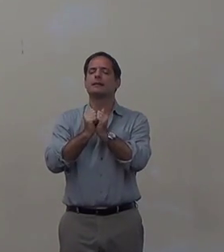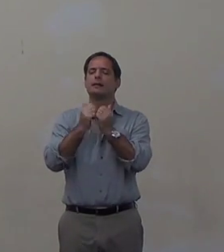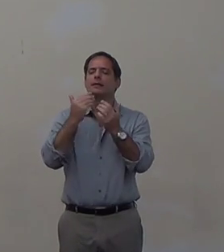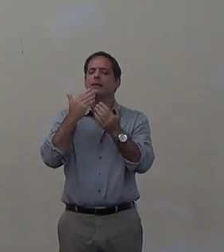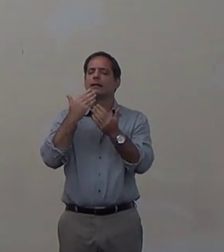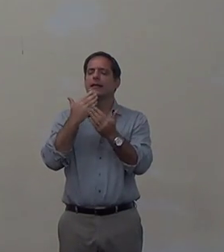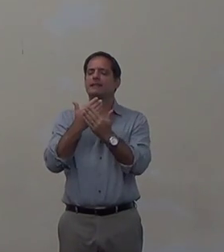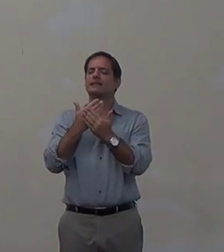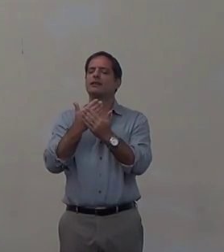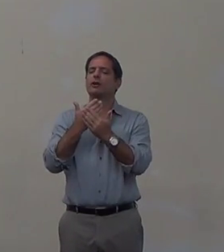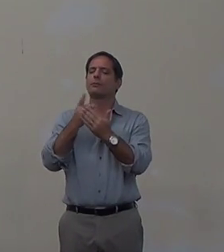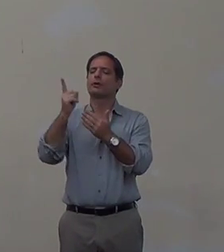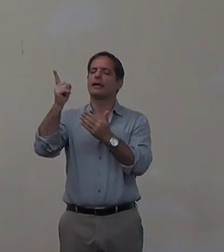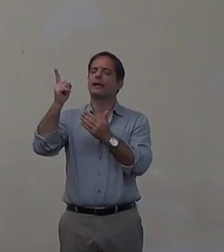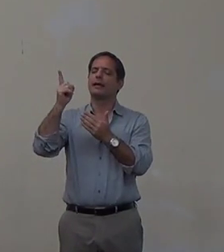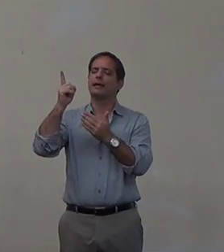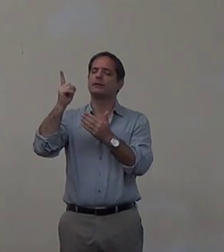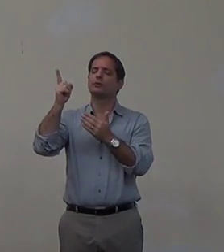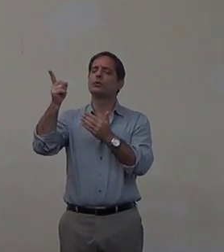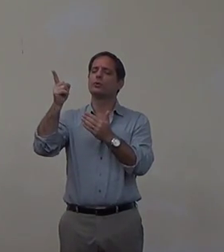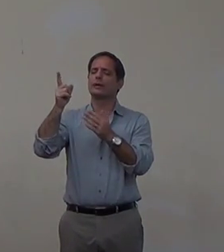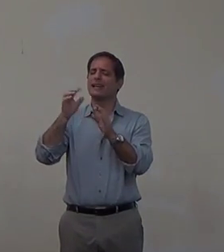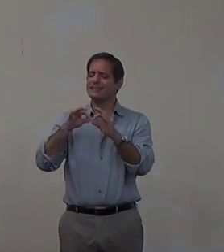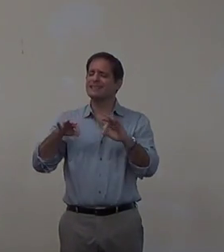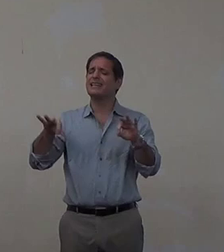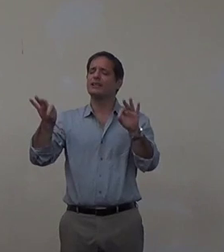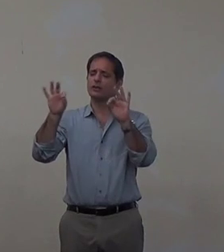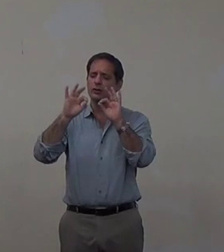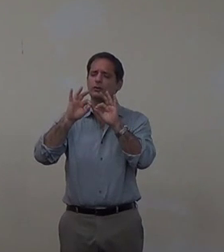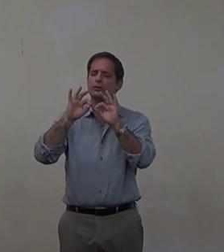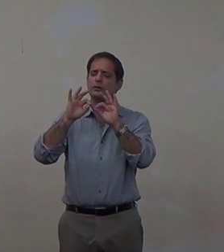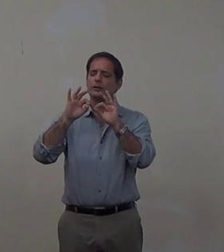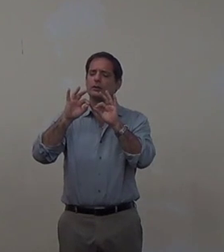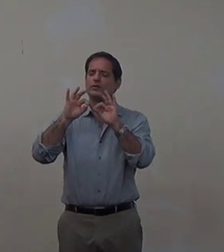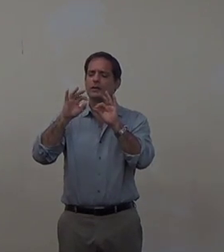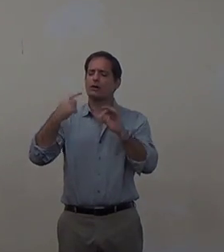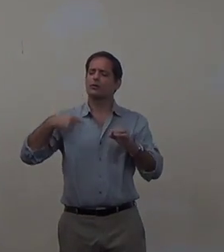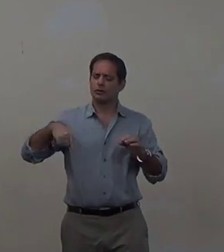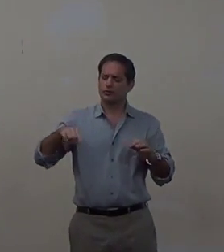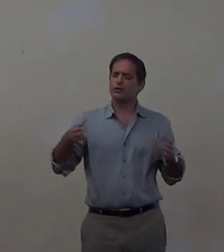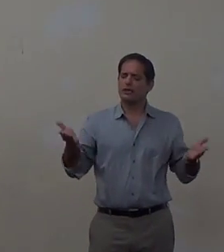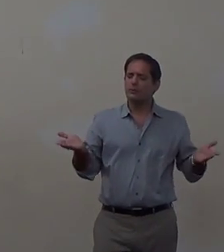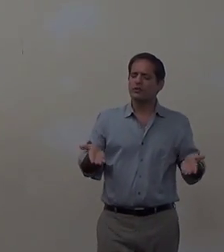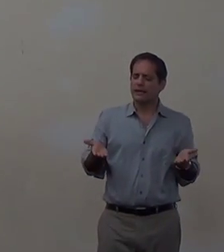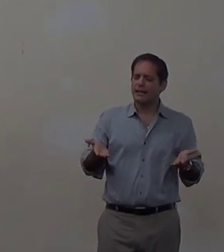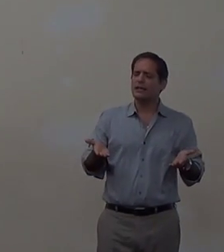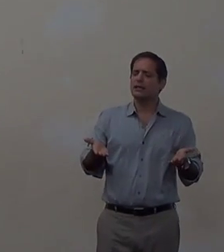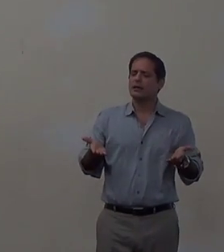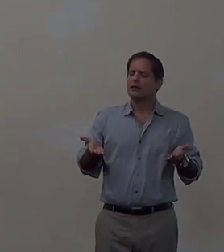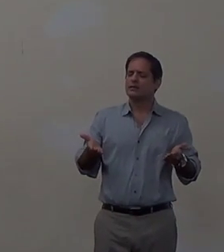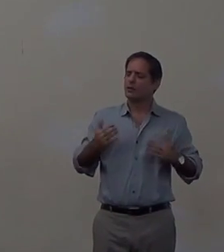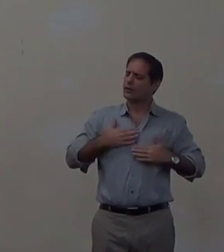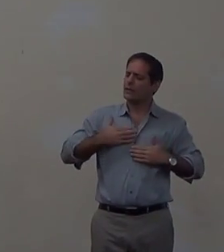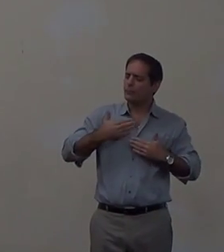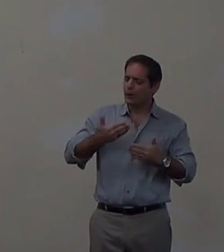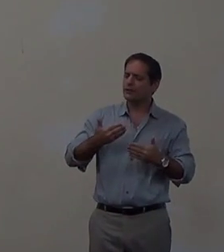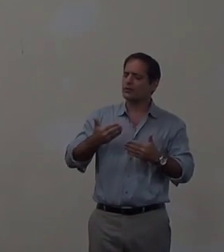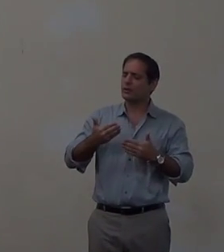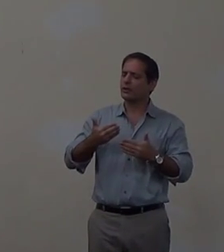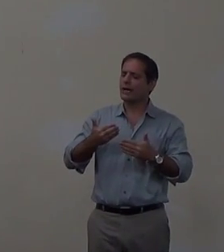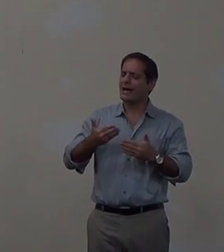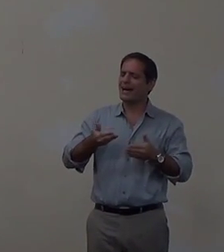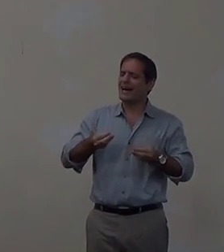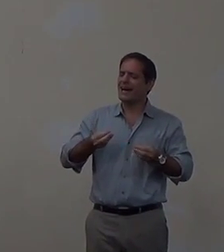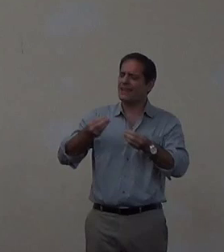alabanzas. Gracias, Señor, porque tú que eres digno, Señor, nosotros estamos aquí, Señor,